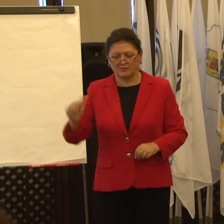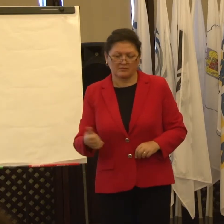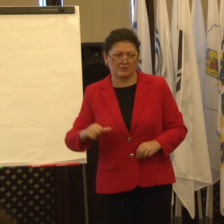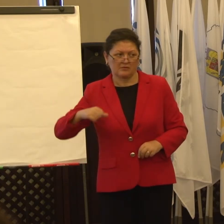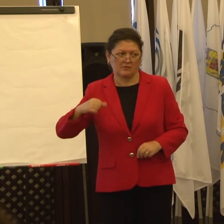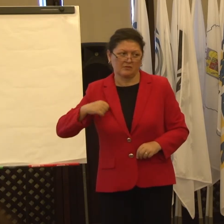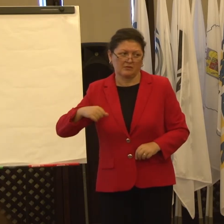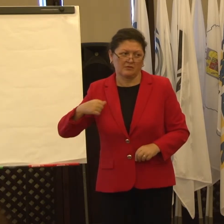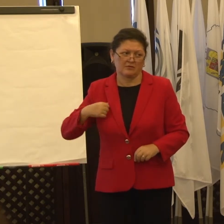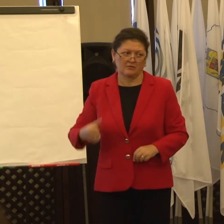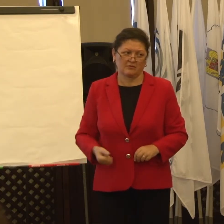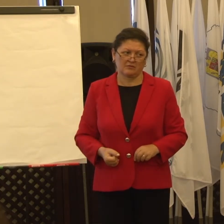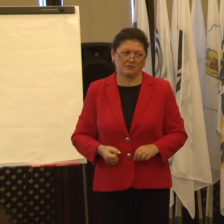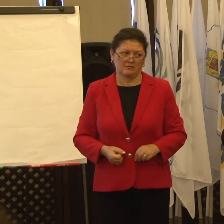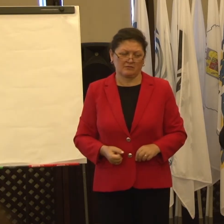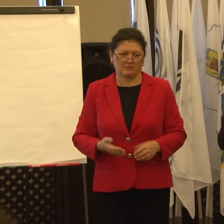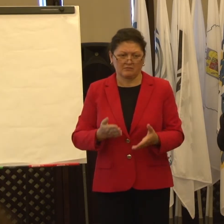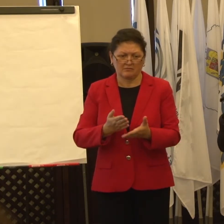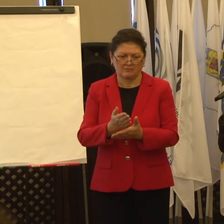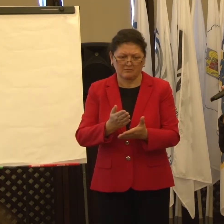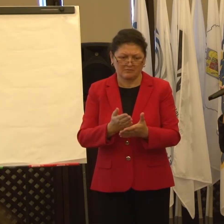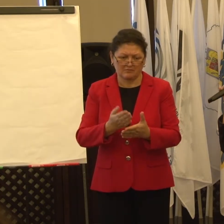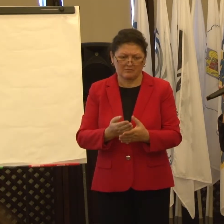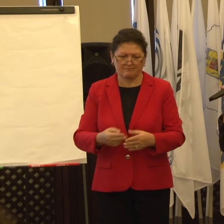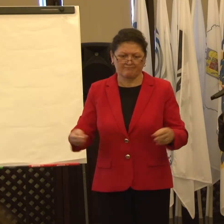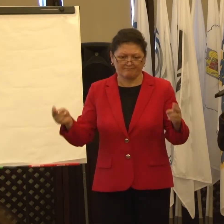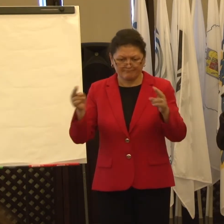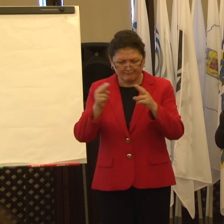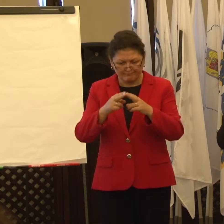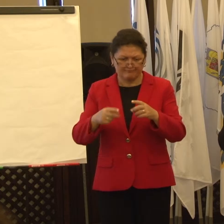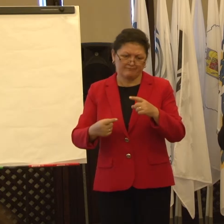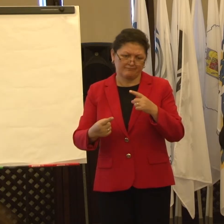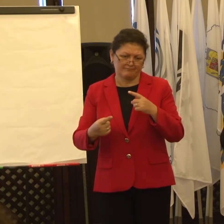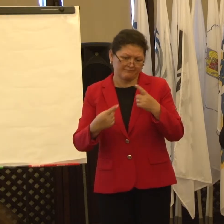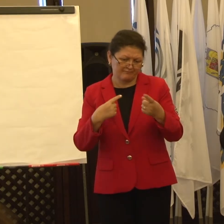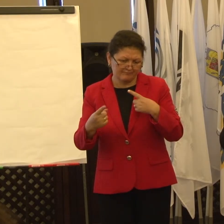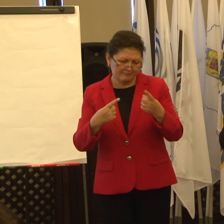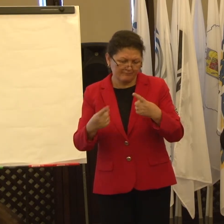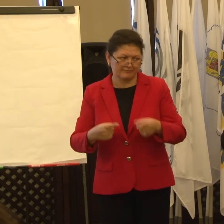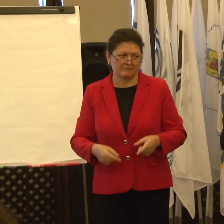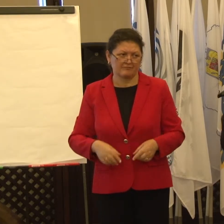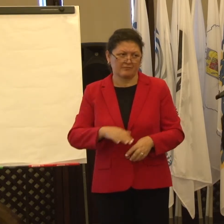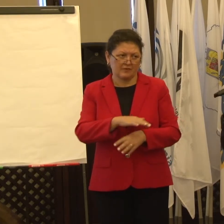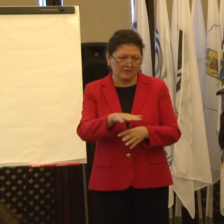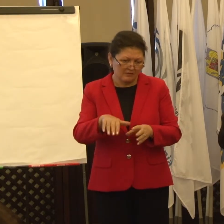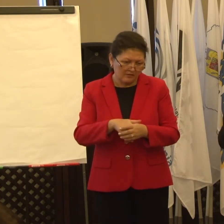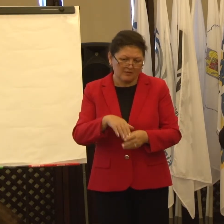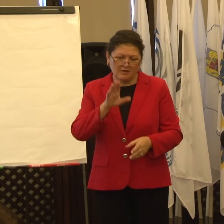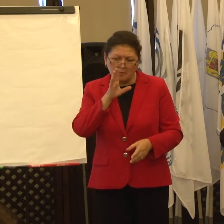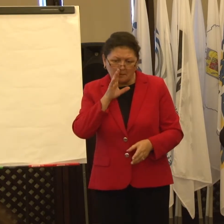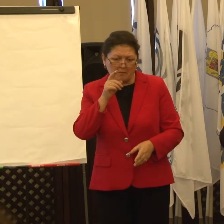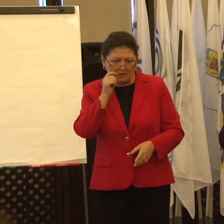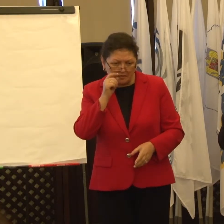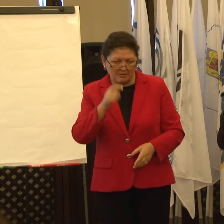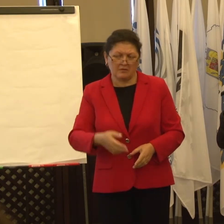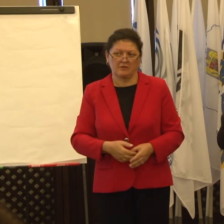tinerii, nu? Ne lovim veșnic de aceste discursuri ale aparținătorilor. A făcut 5